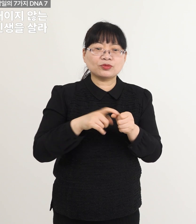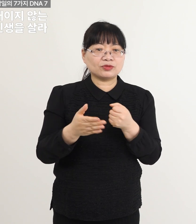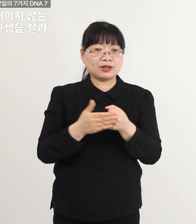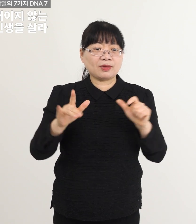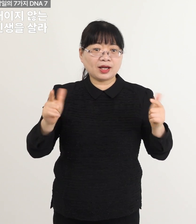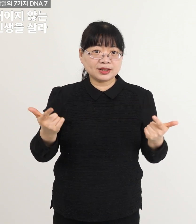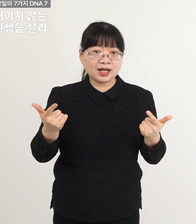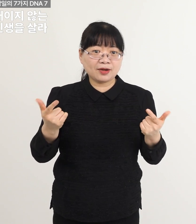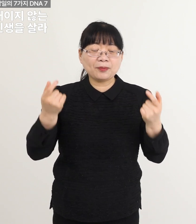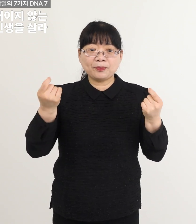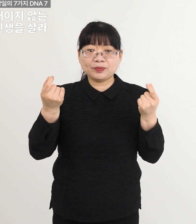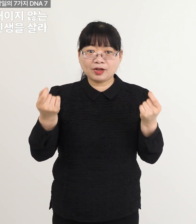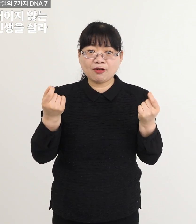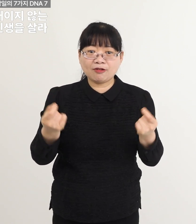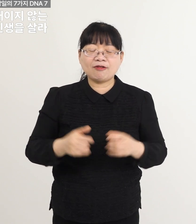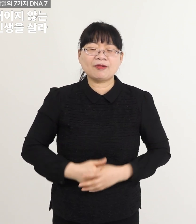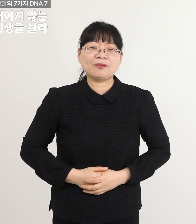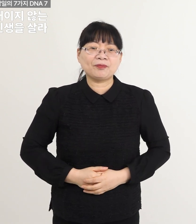사실 그러니까